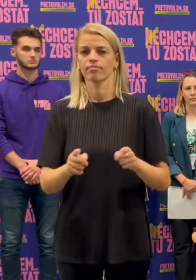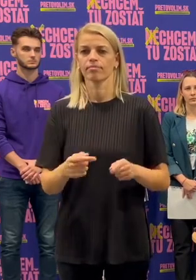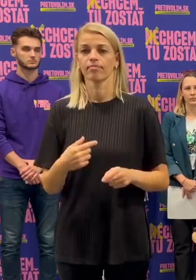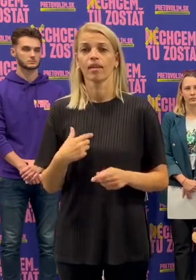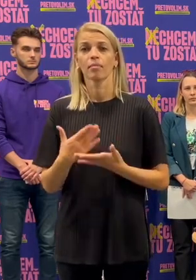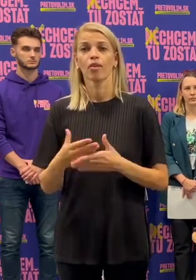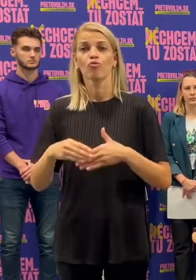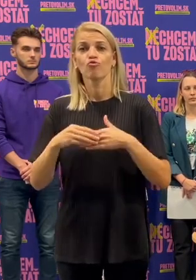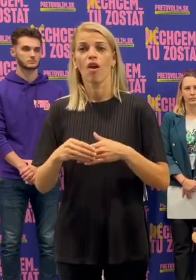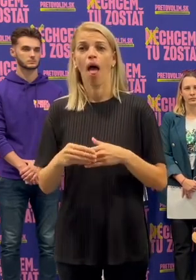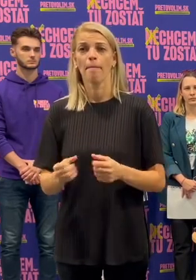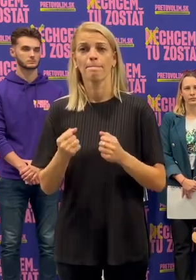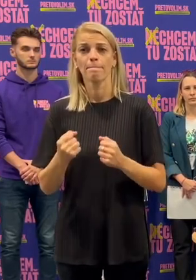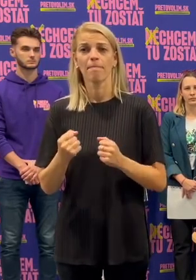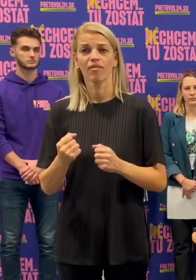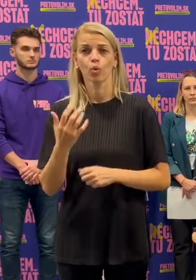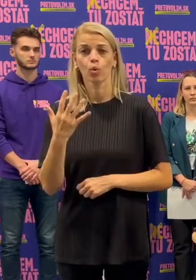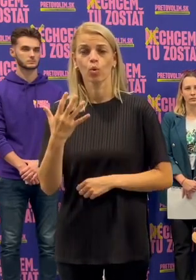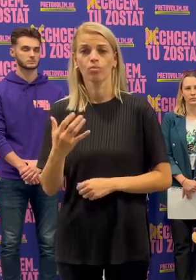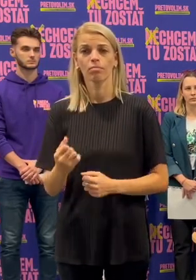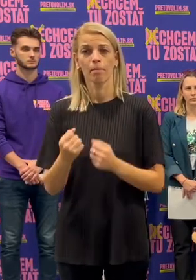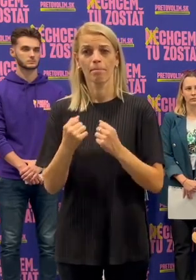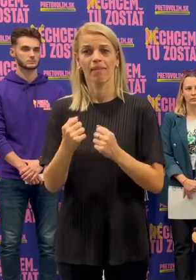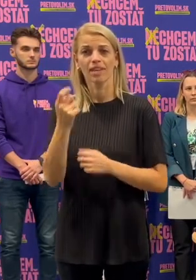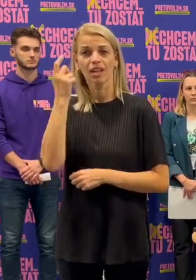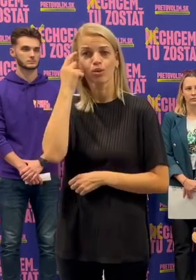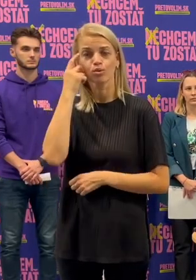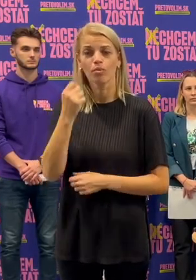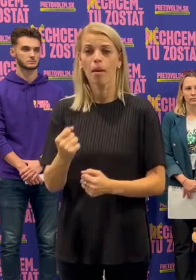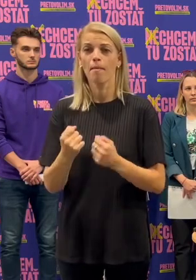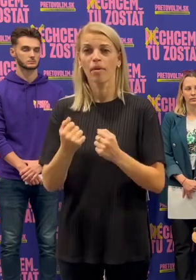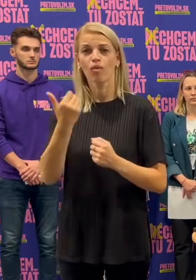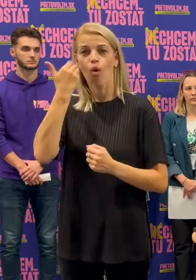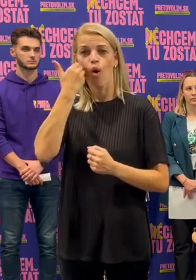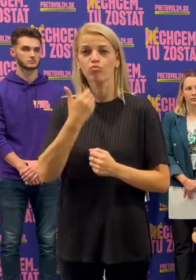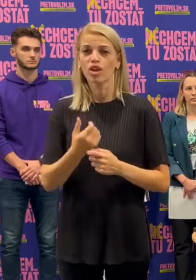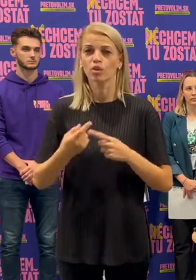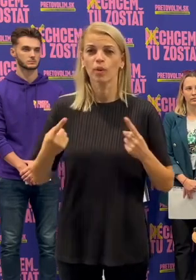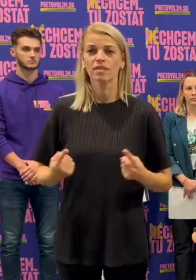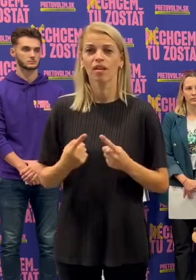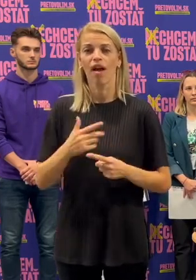ruku, pevný rozum a pevnú